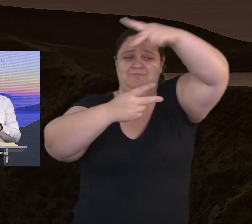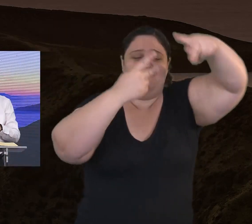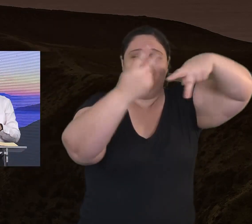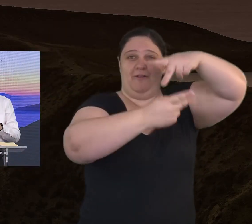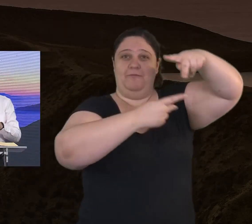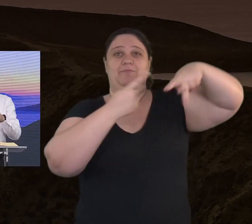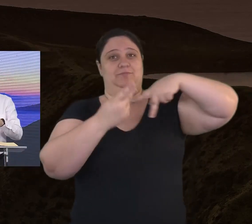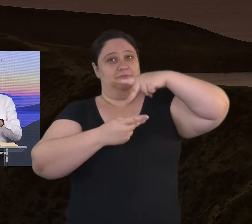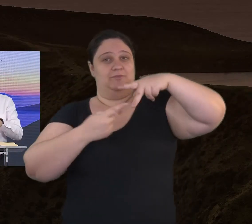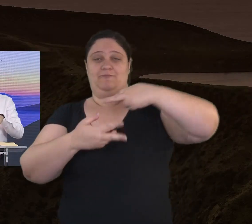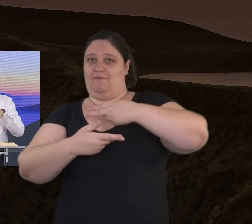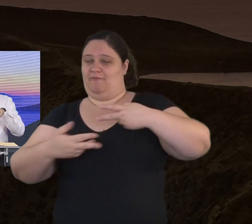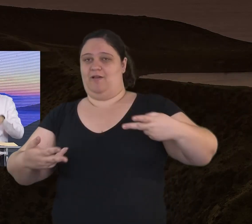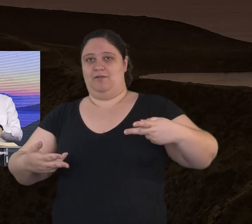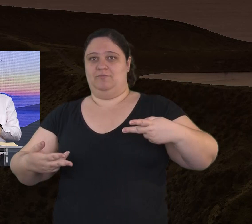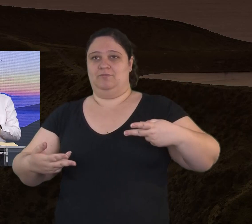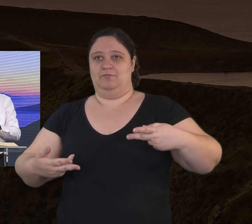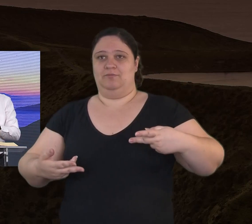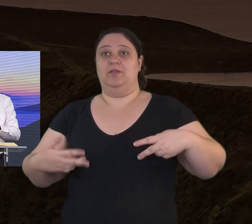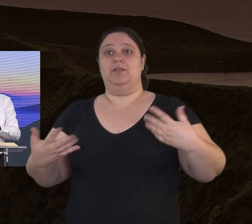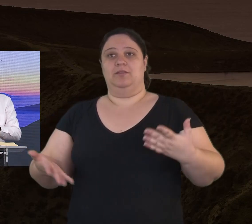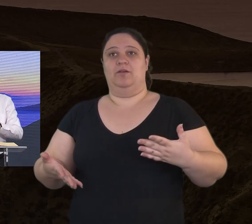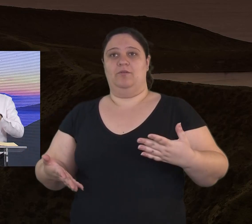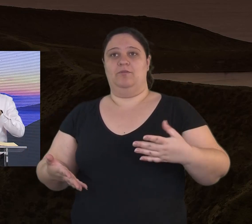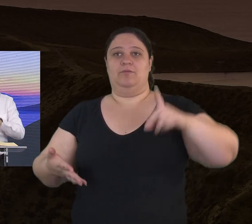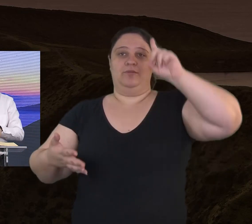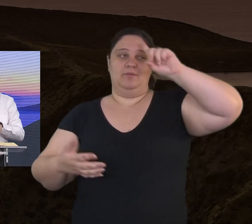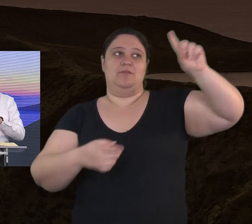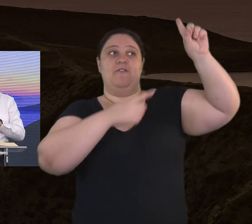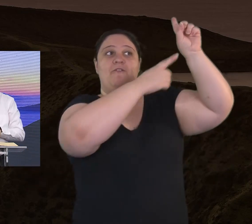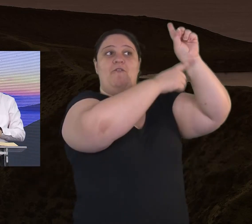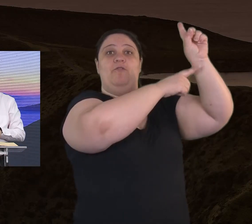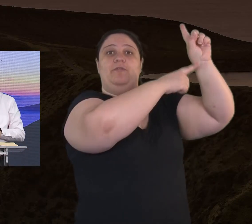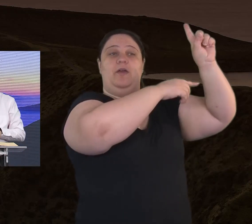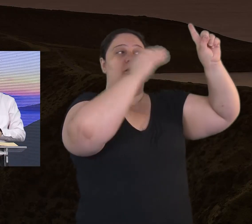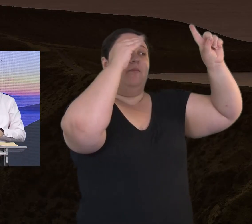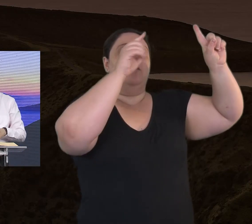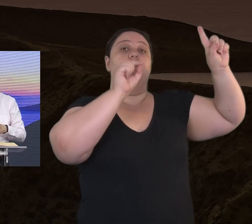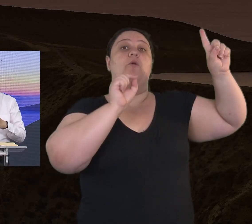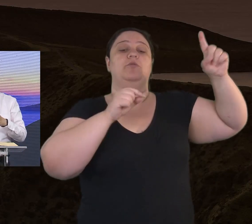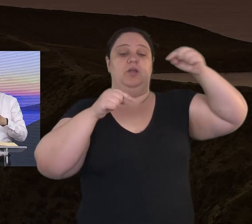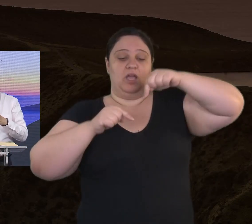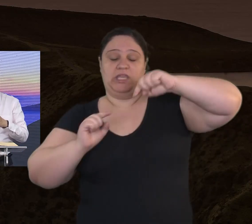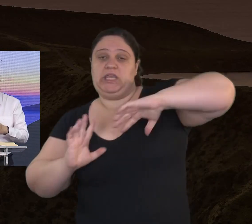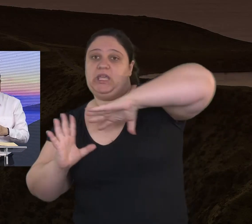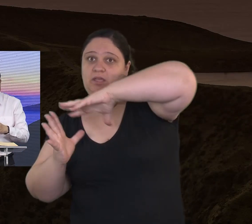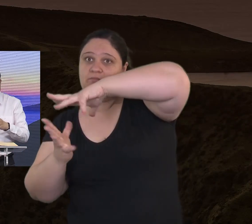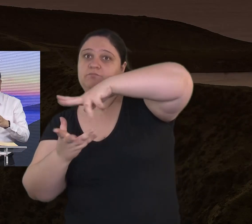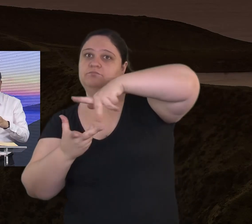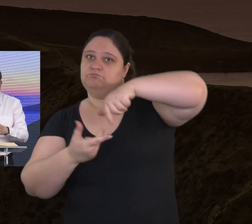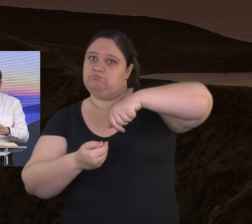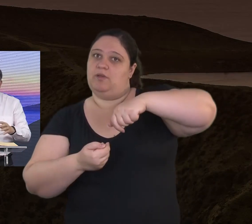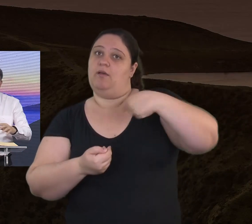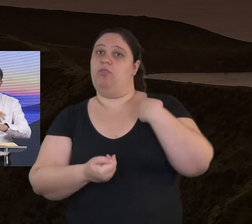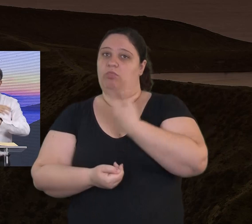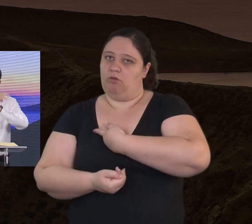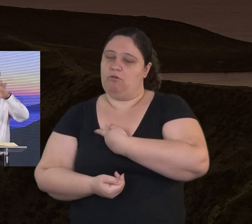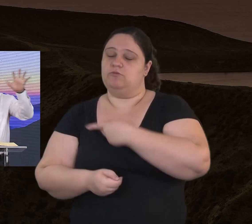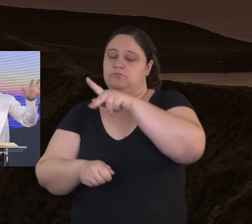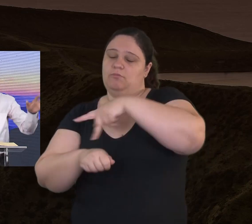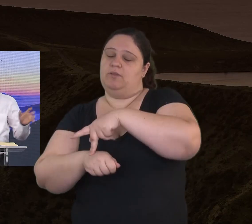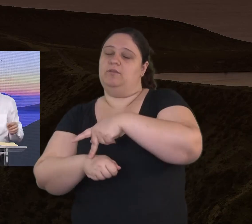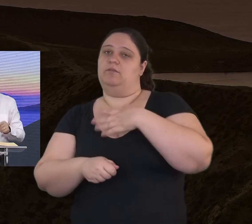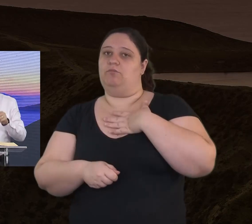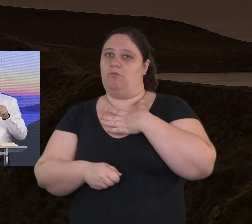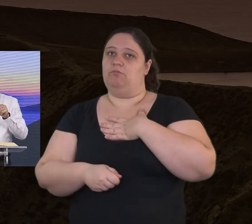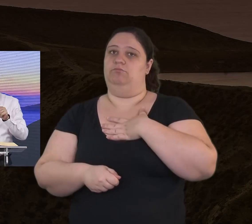de Deus será feita nesse planetazinho, esse planeta Terra, né? Por isso Satanás, ele atua